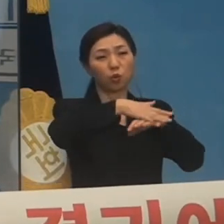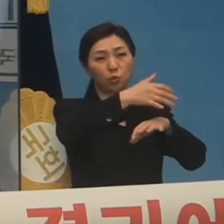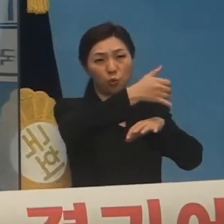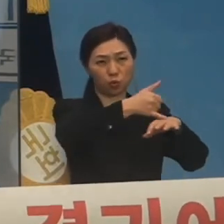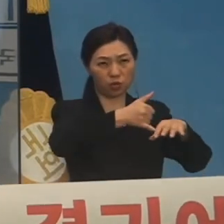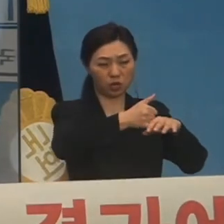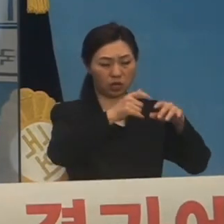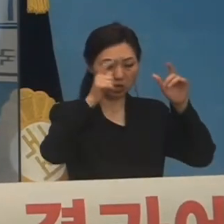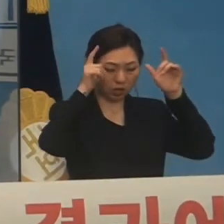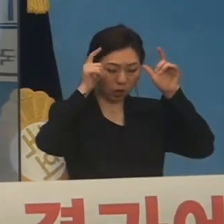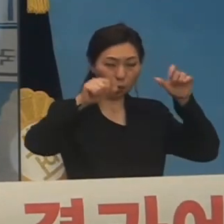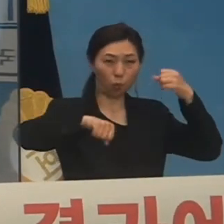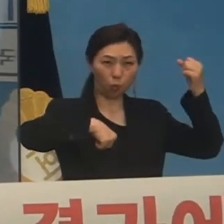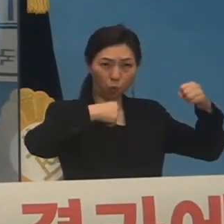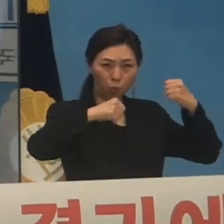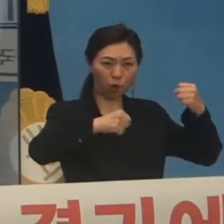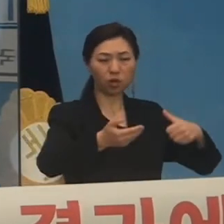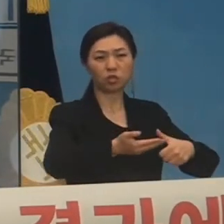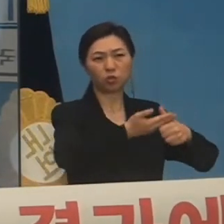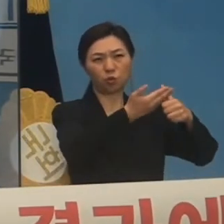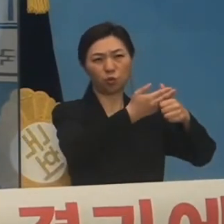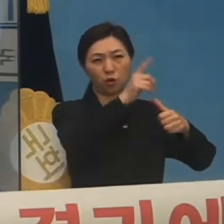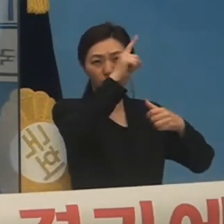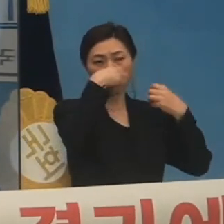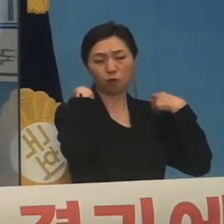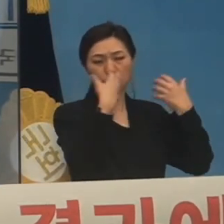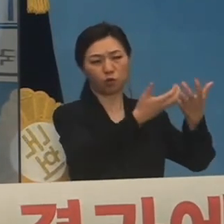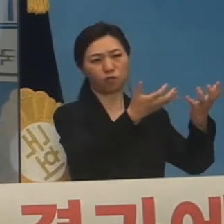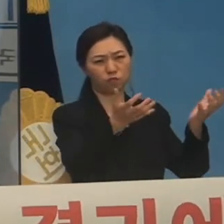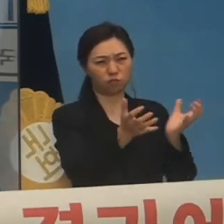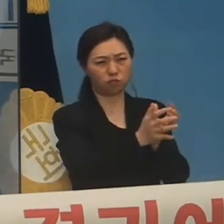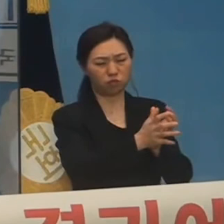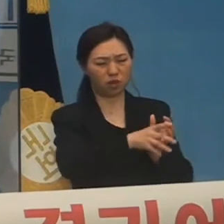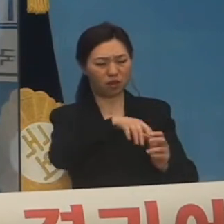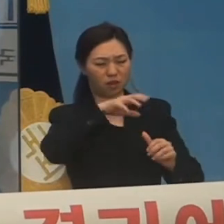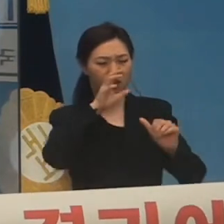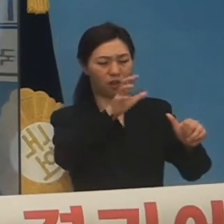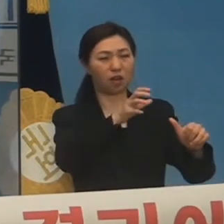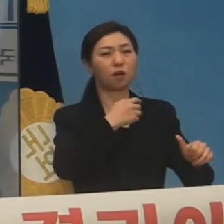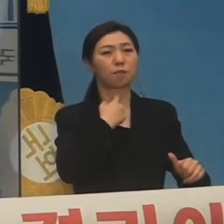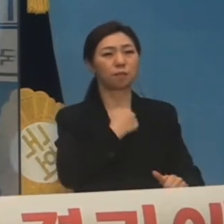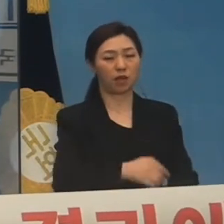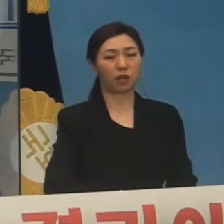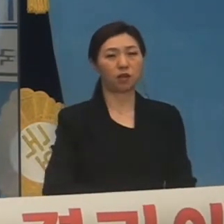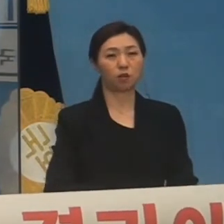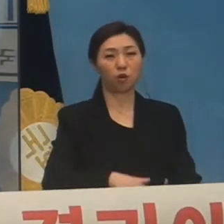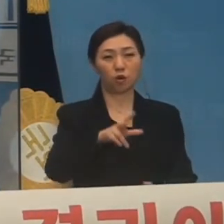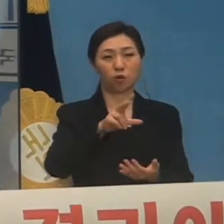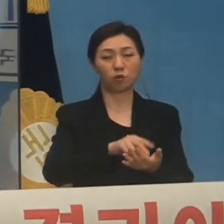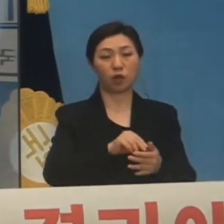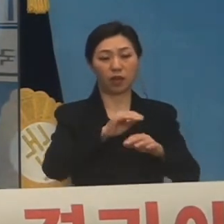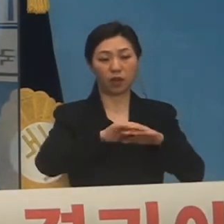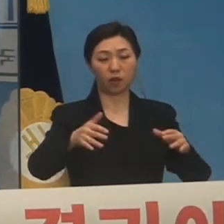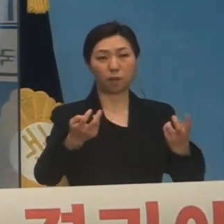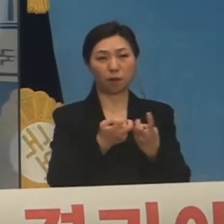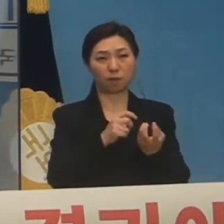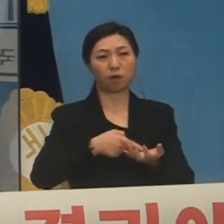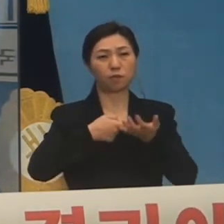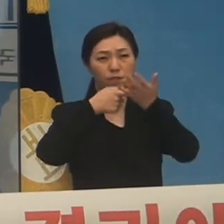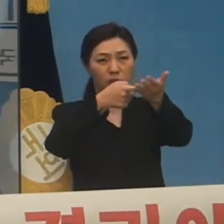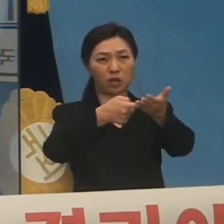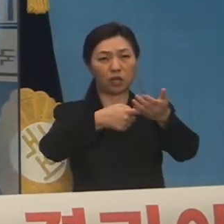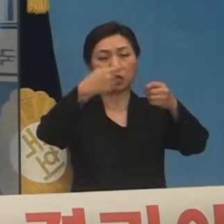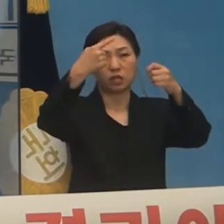시장 격리의 문제점을 지적한다. 첫째, 입찰 예정 가격이